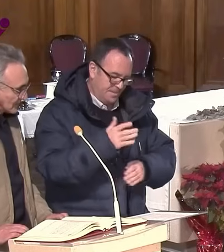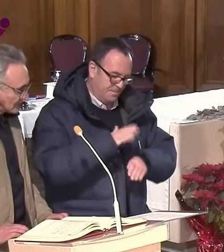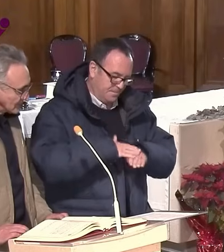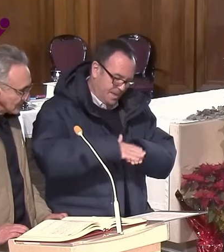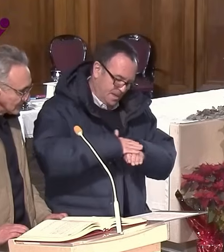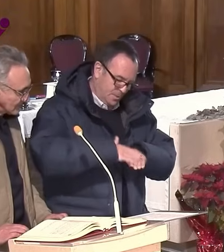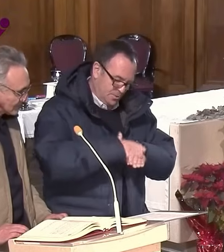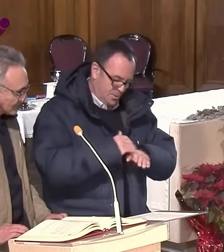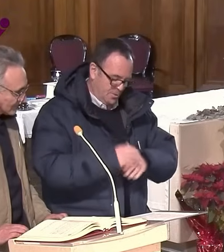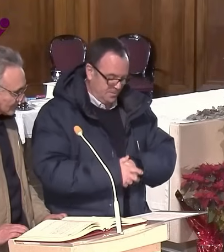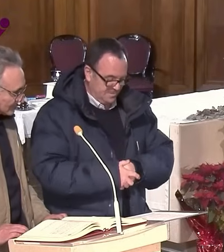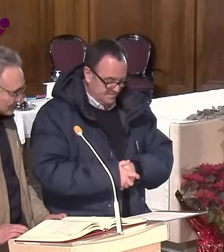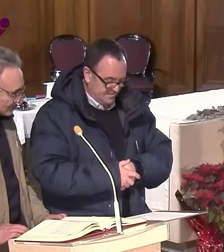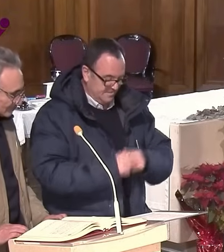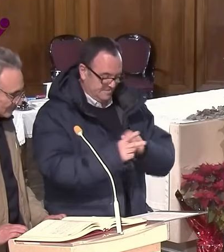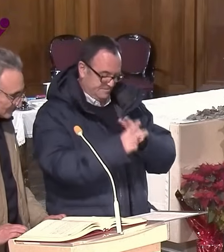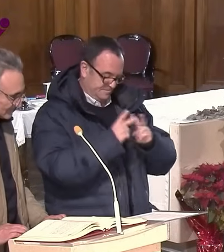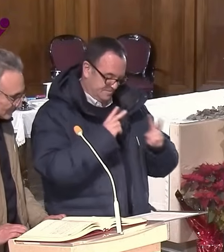estoy.